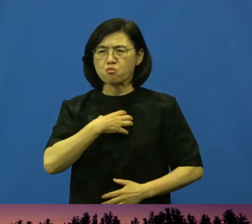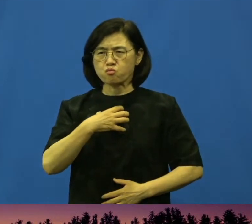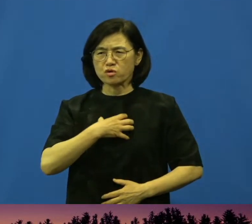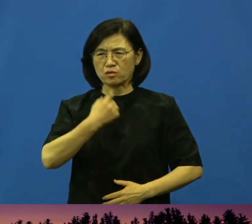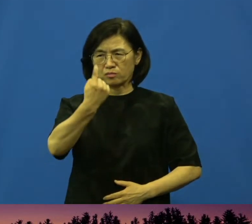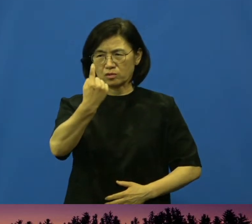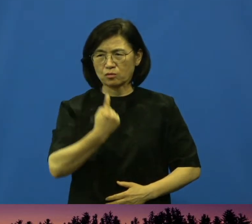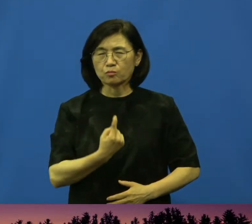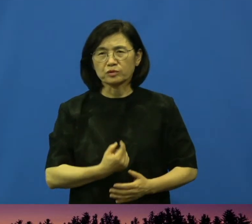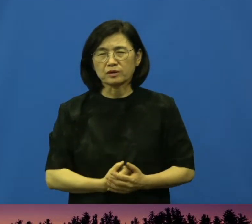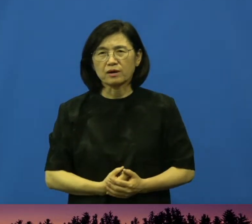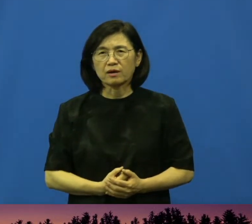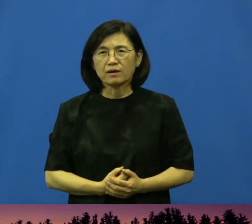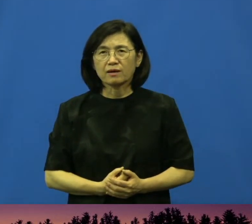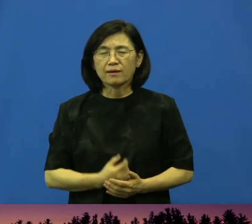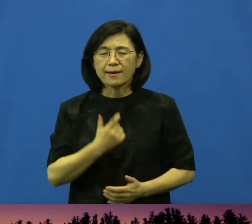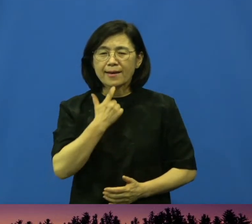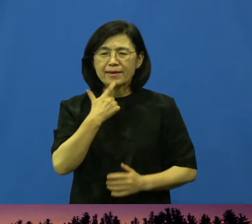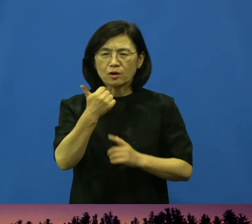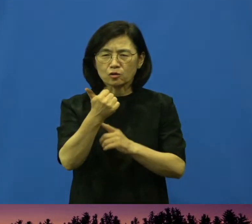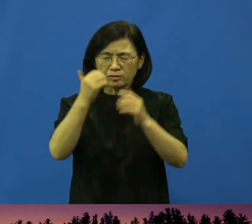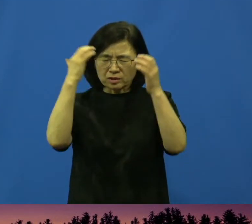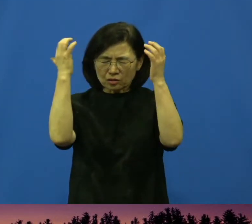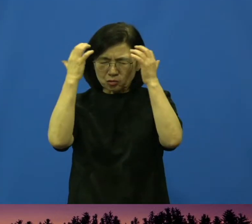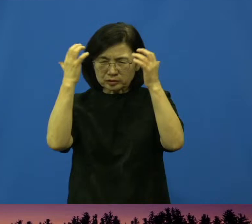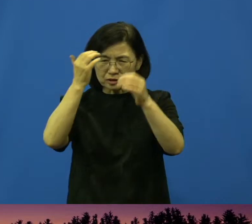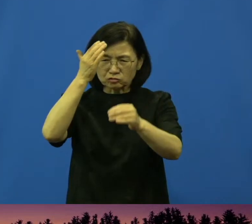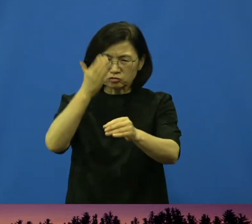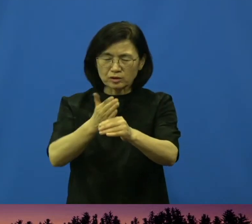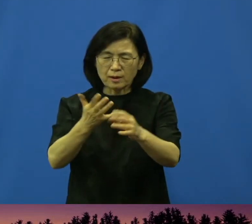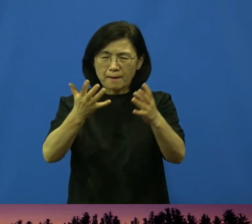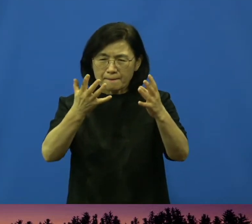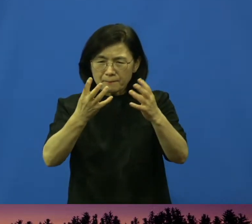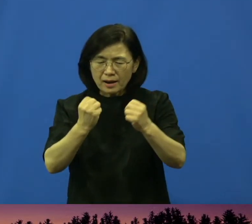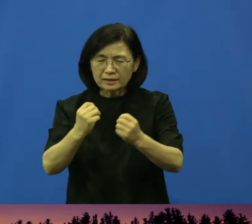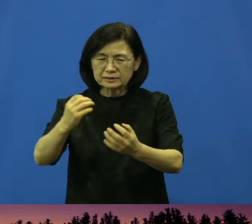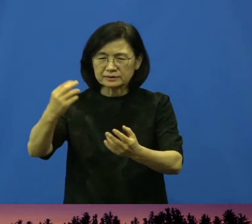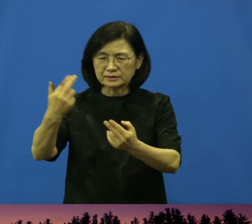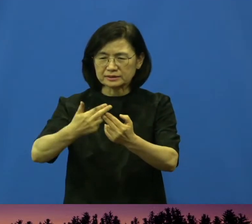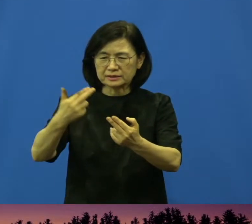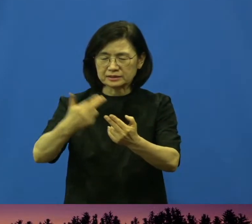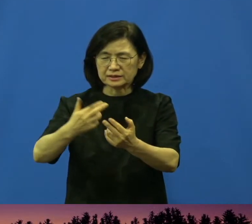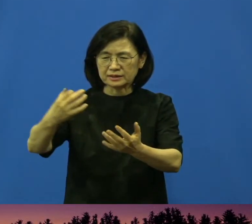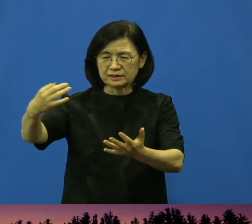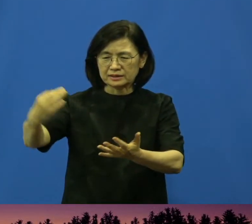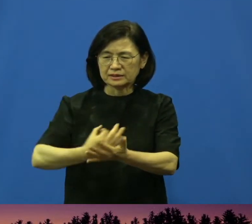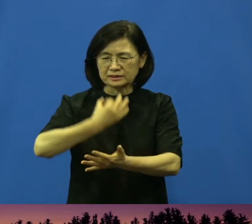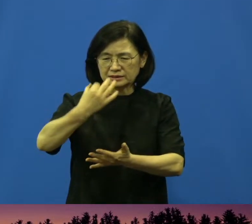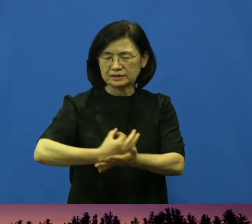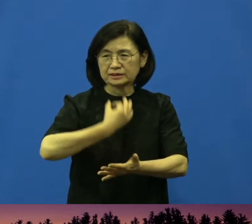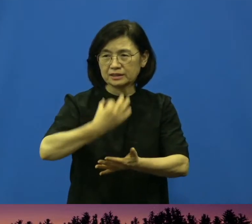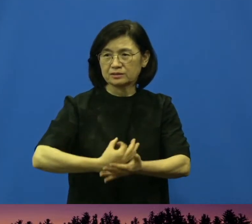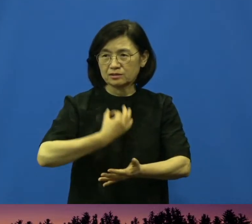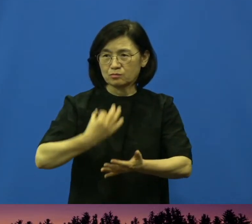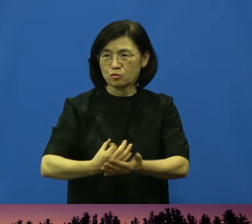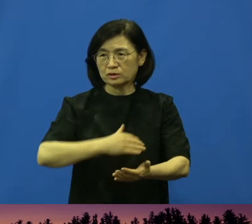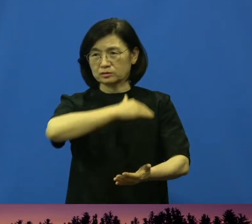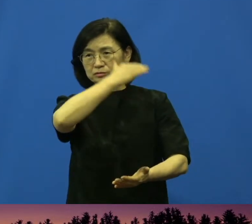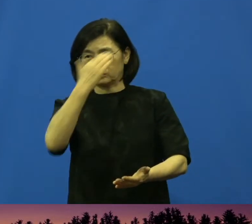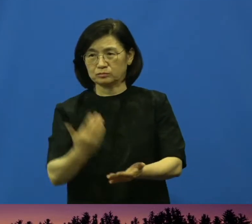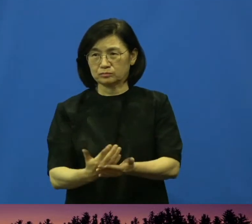야곱은 고생을 했지만 많은 재산을 모았습니다. 그리고 나중에 그 라반의 집에서